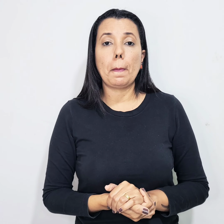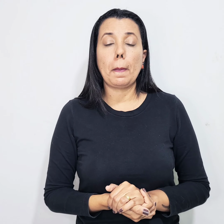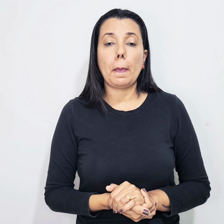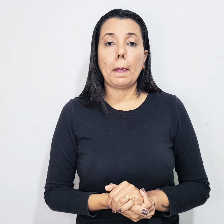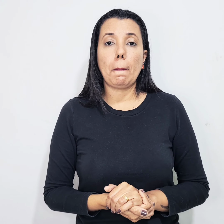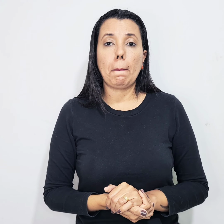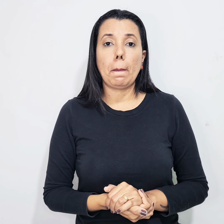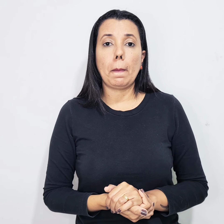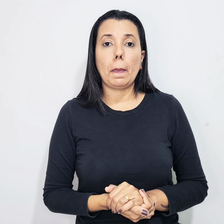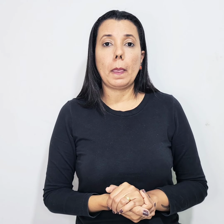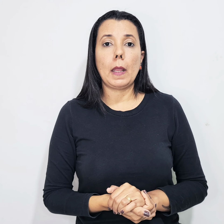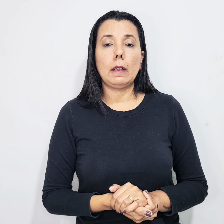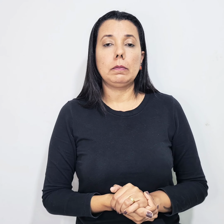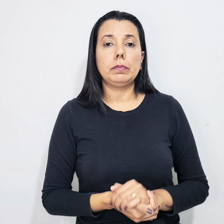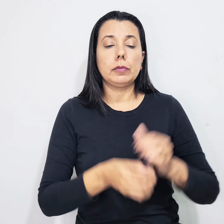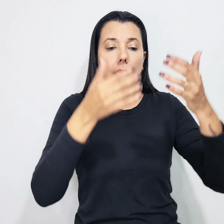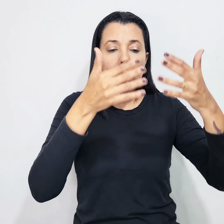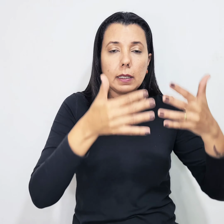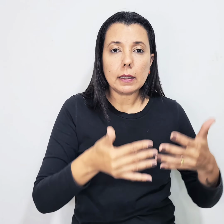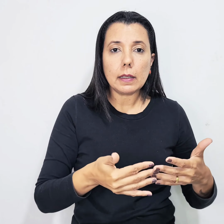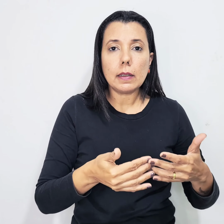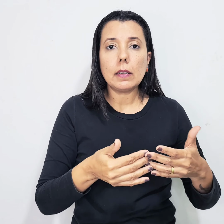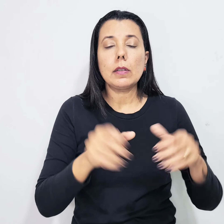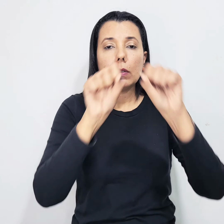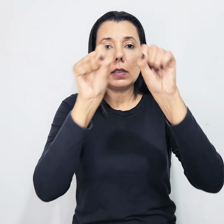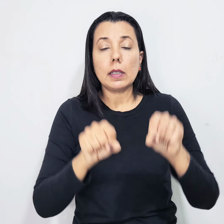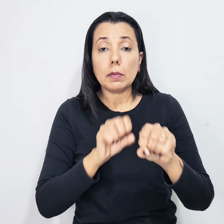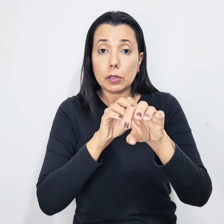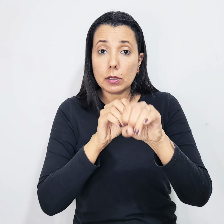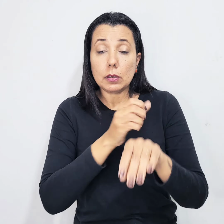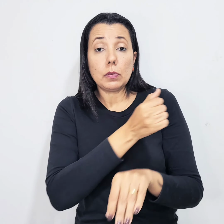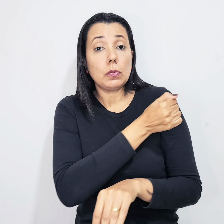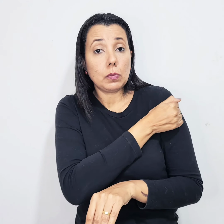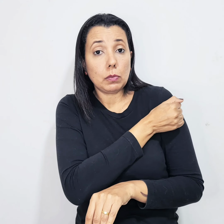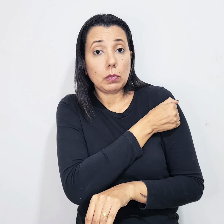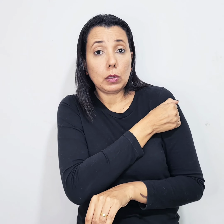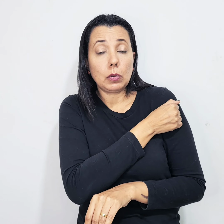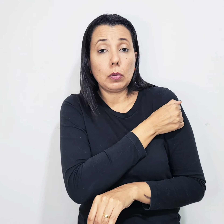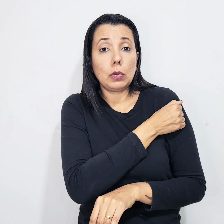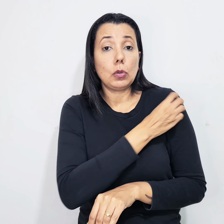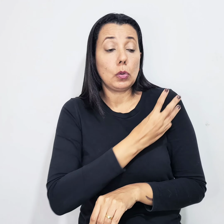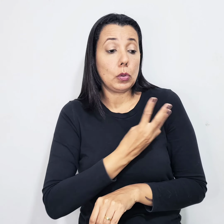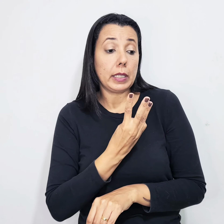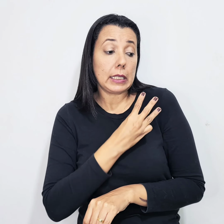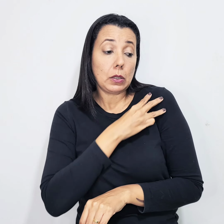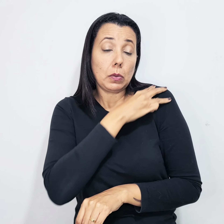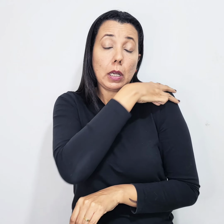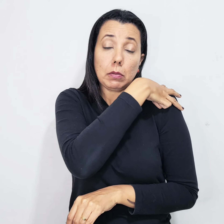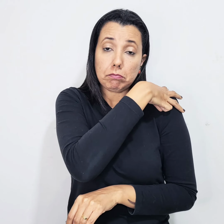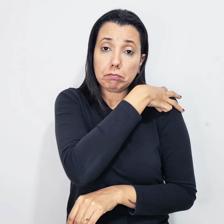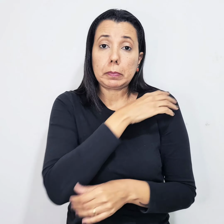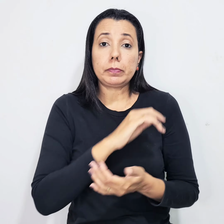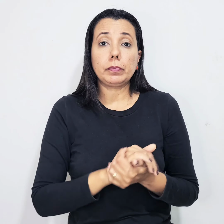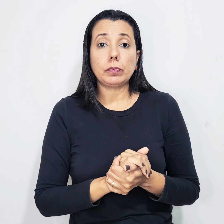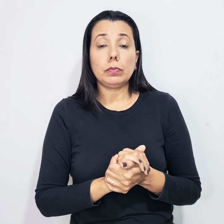A critério do sistema de ensino, o estudante do terceiro ano do ensino médio na rede